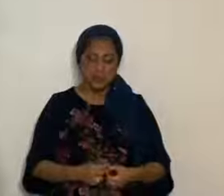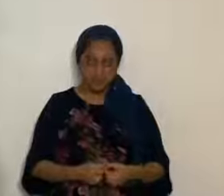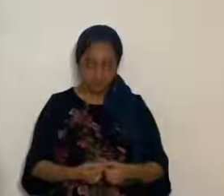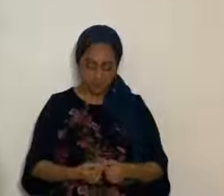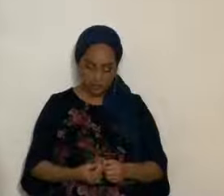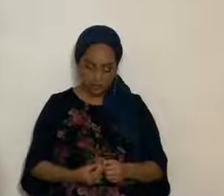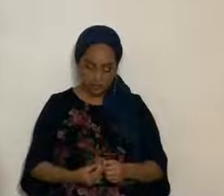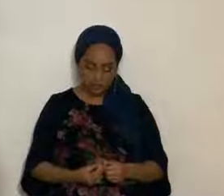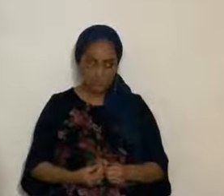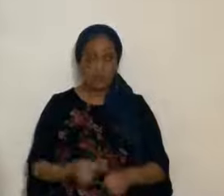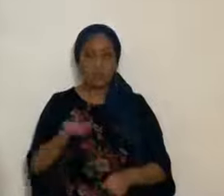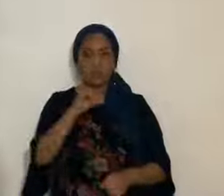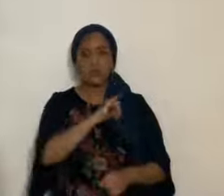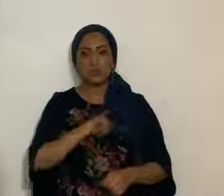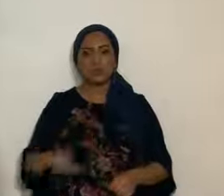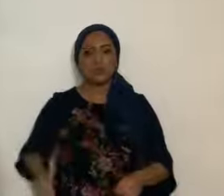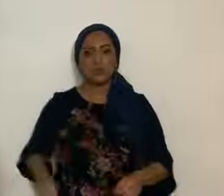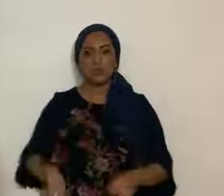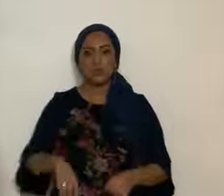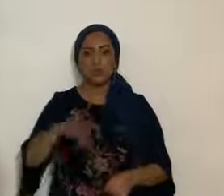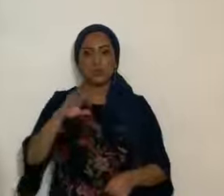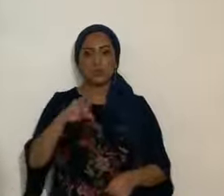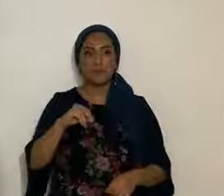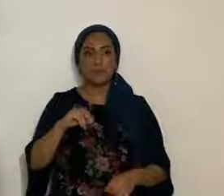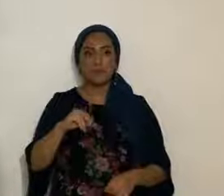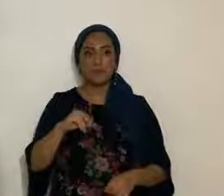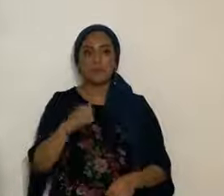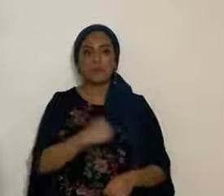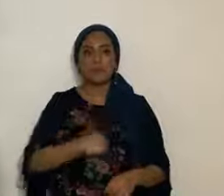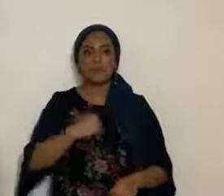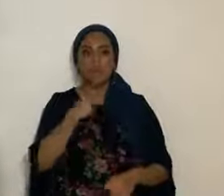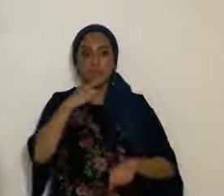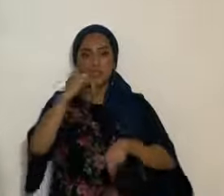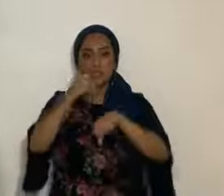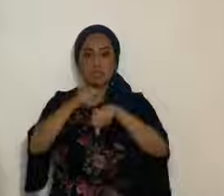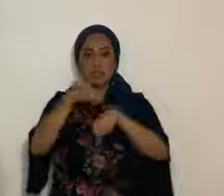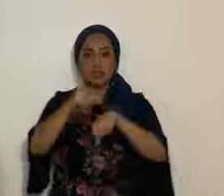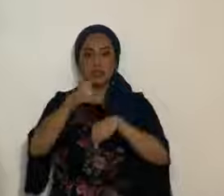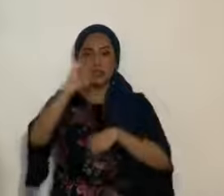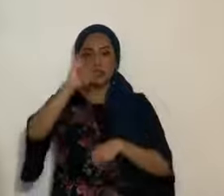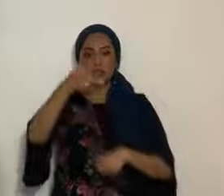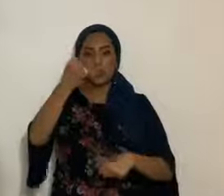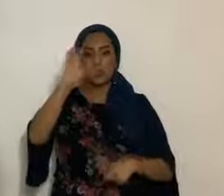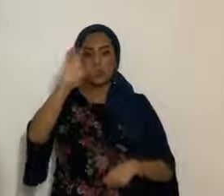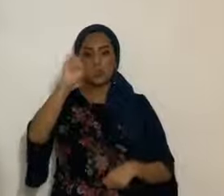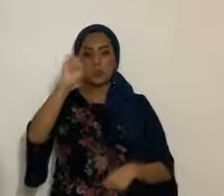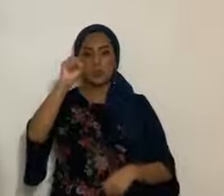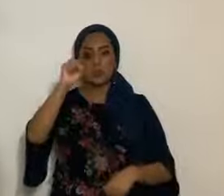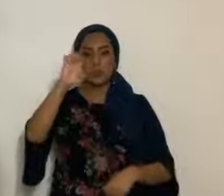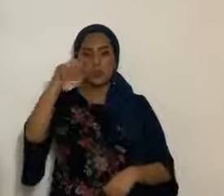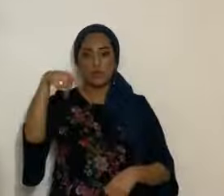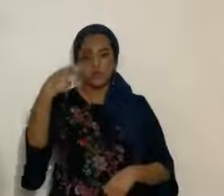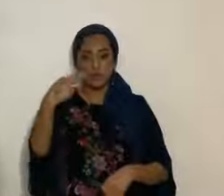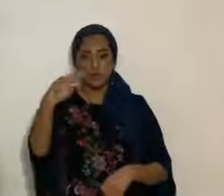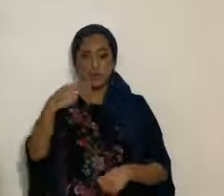de José, el hijo de Jacob, unos años antes de la llegada de Moisés